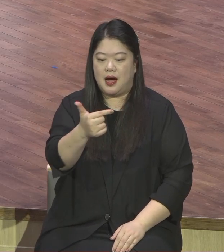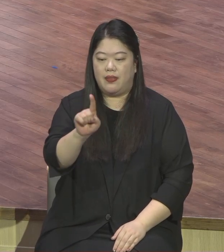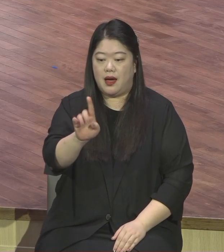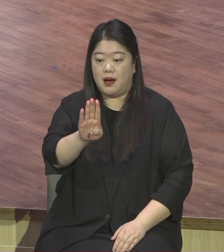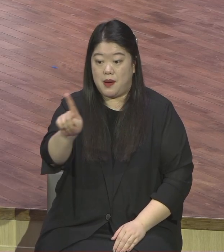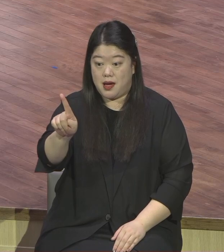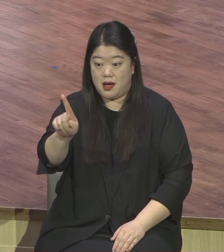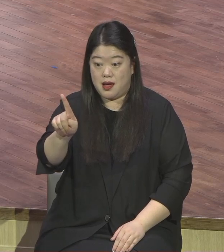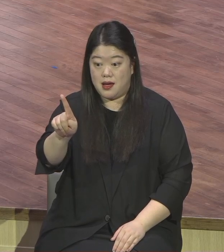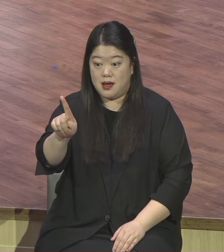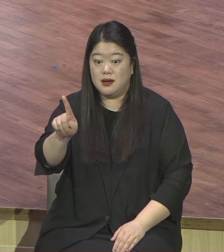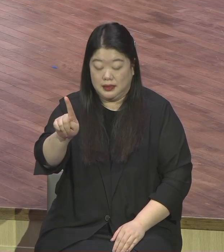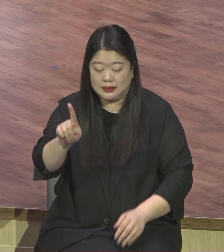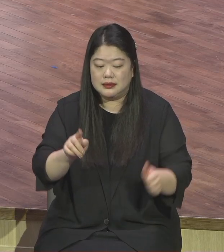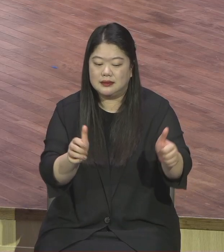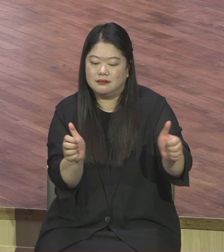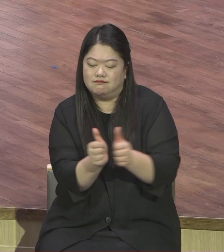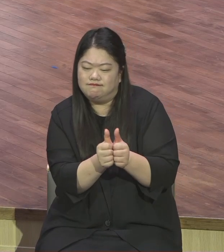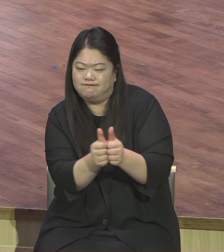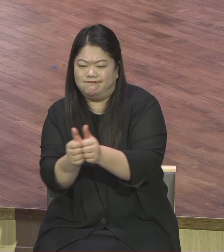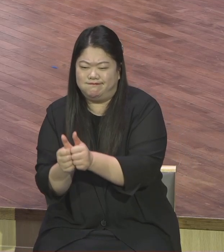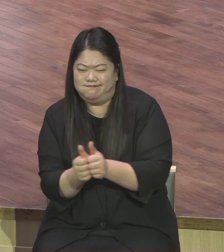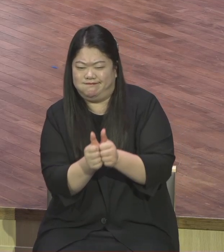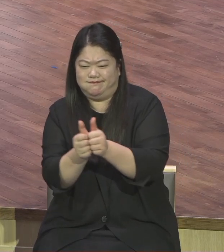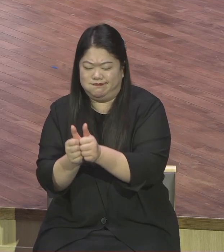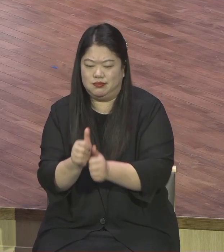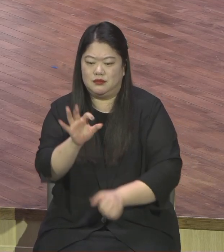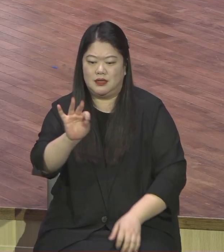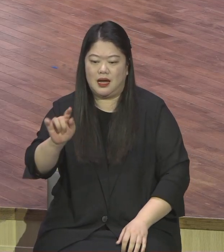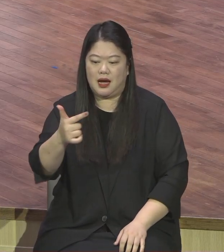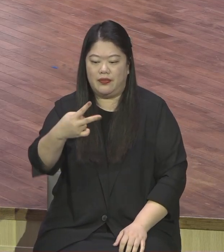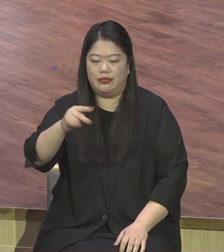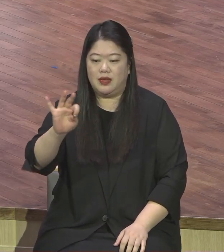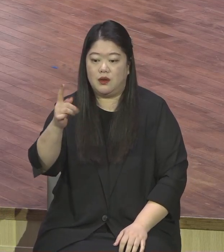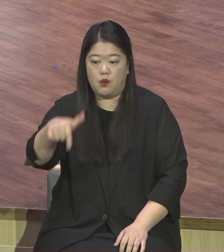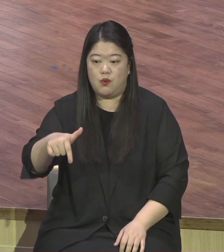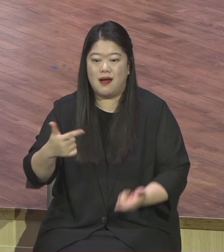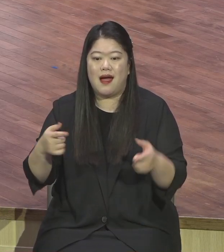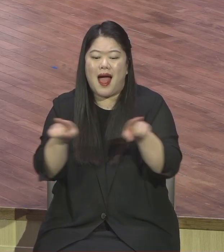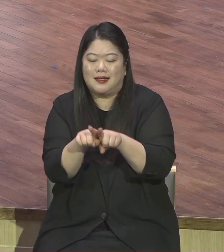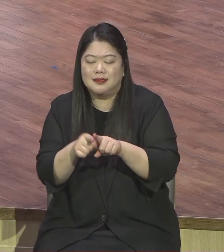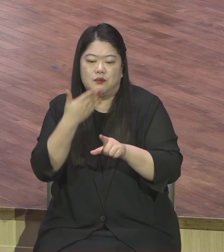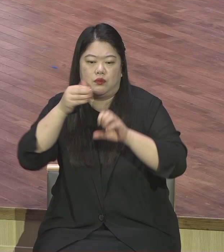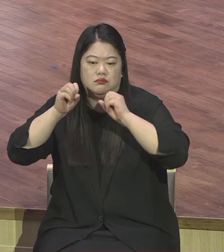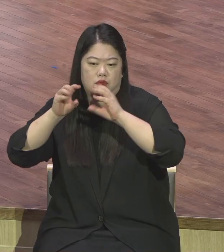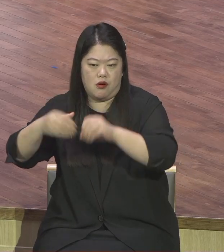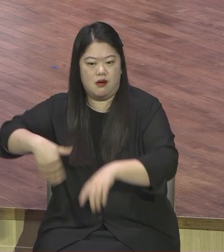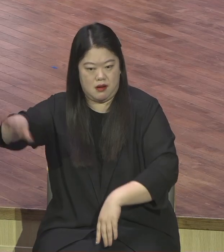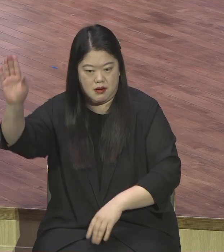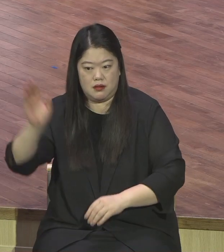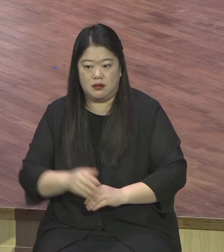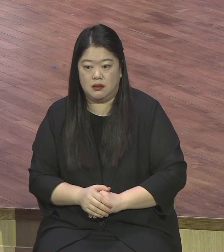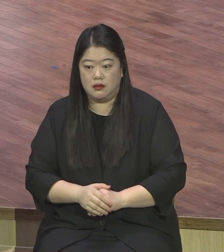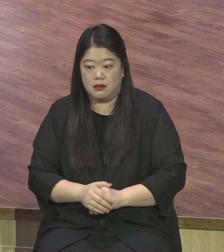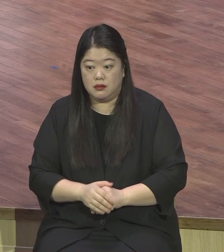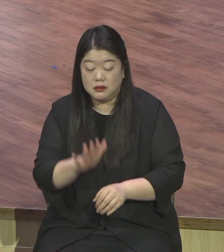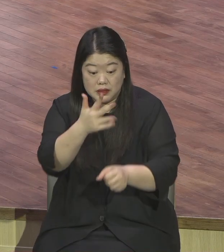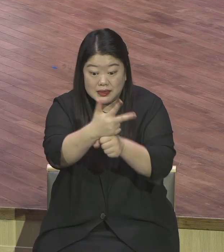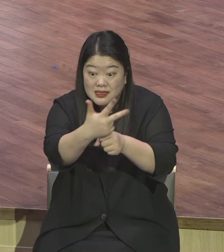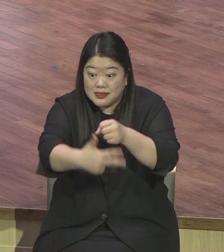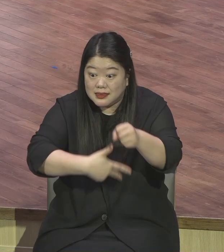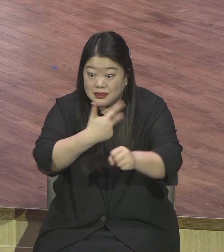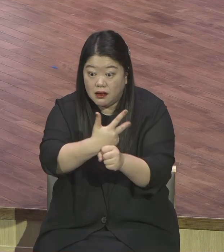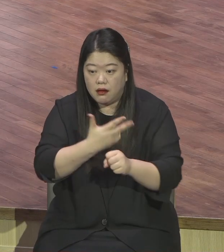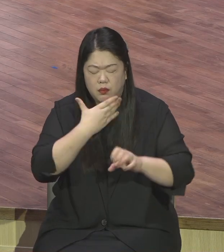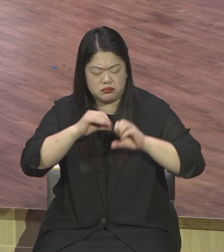가죠. 7년 동안 자기 고향에서 얼마나 일가 친척들에게 주위 사람들에게 지인들에게 얼마나 복음을 힘차게 전거했겠어.